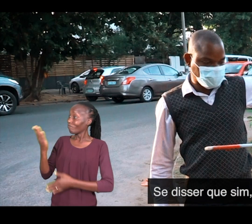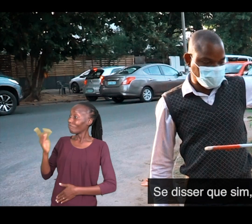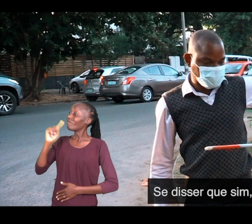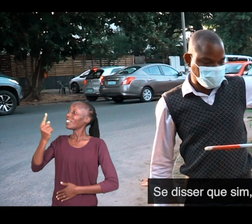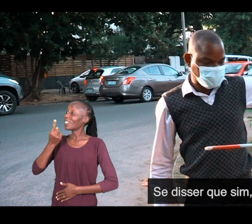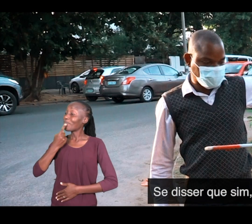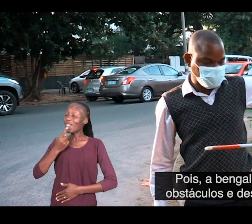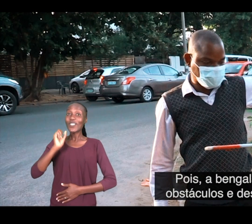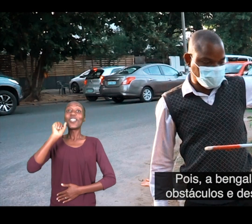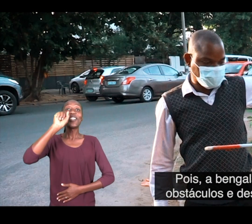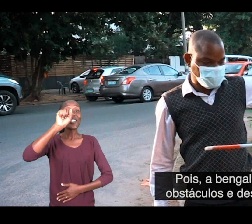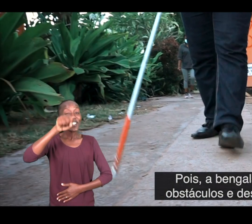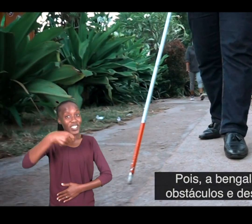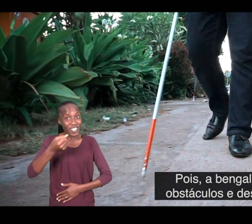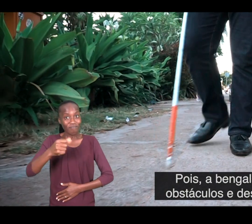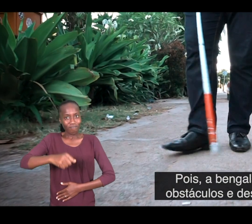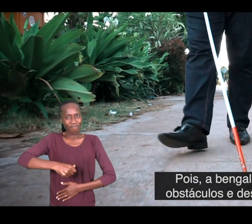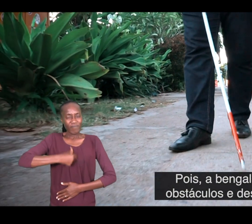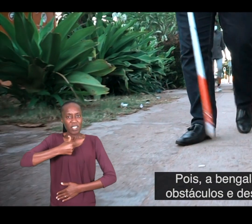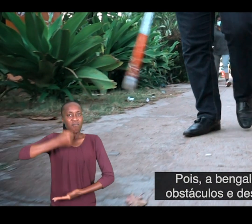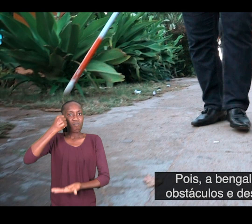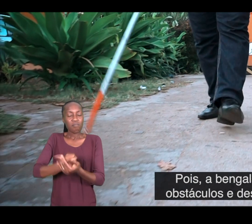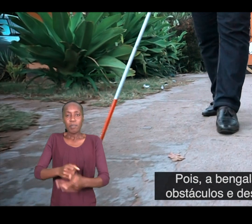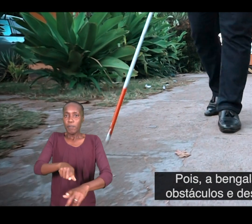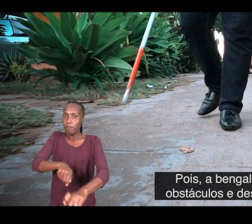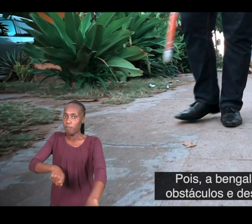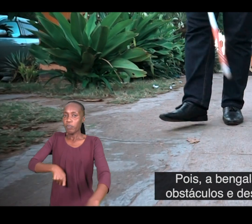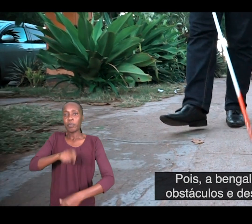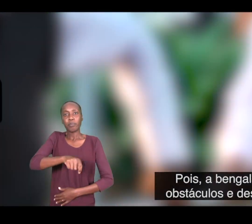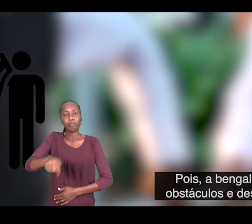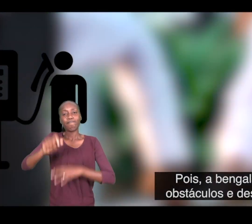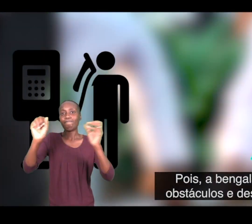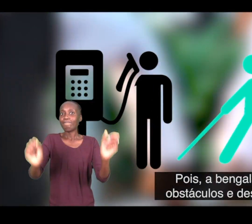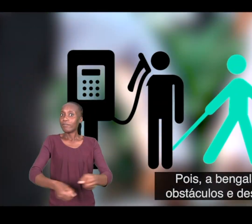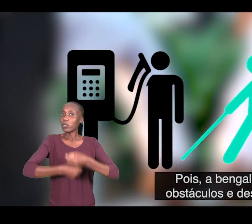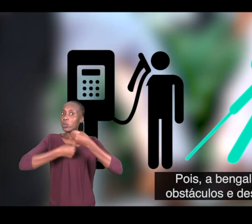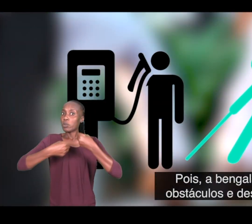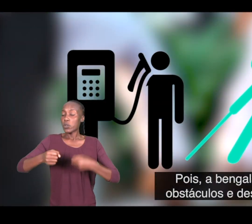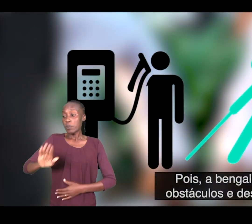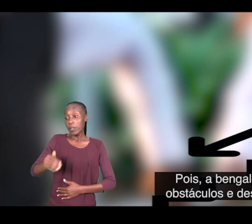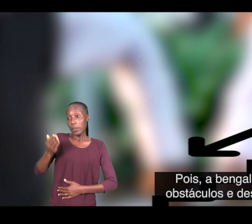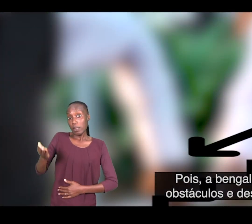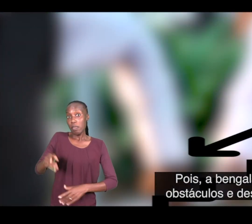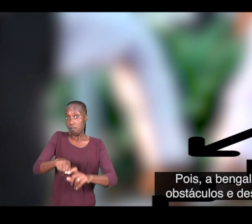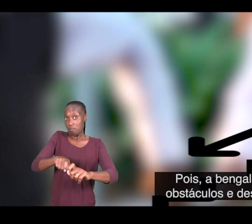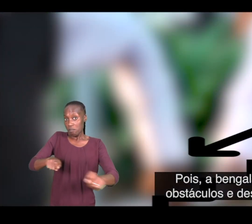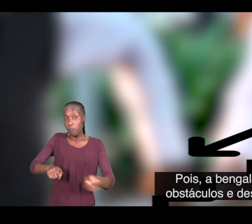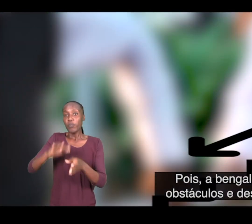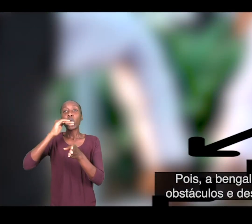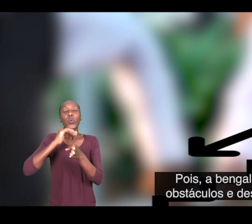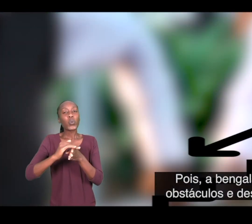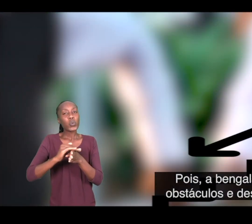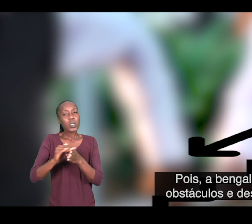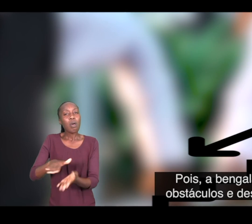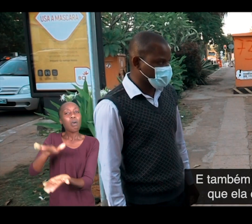na sua bengala, pois a bengala serve para identificar obstáculos e desnivelamento